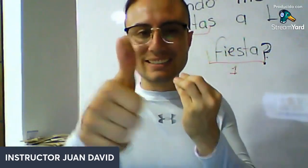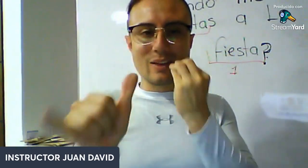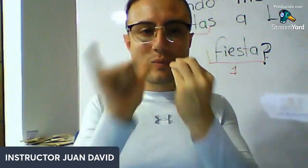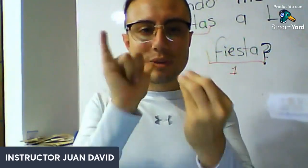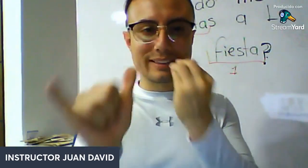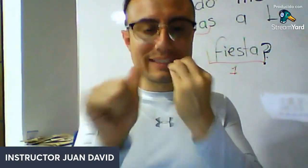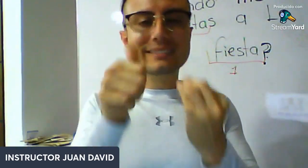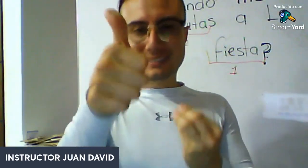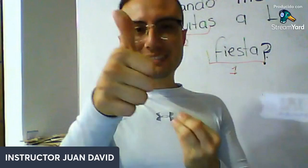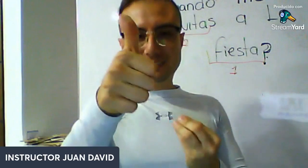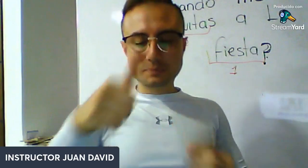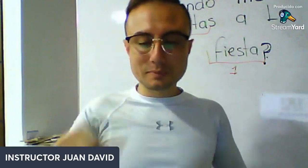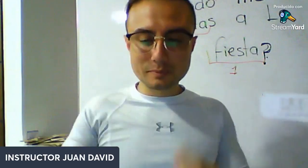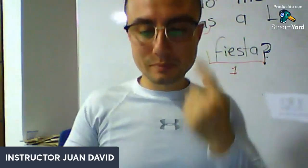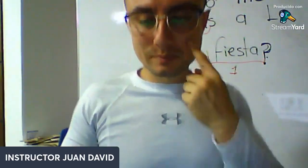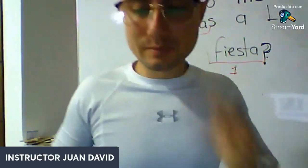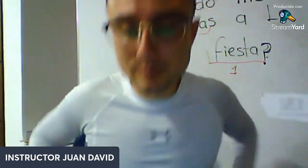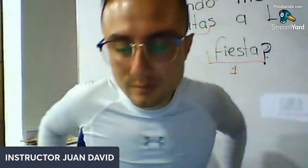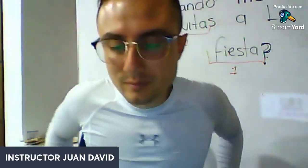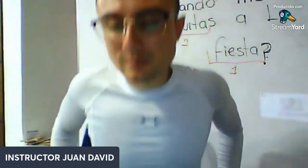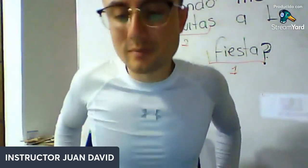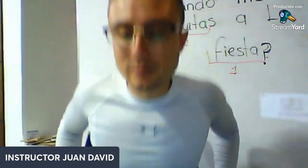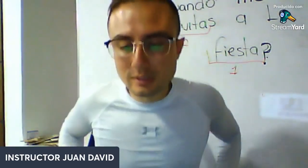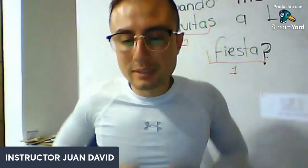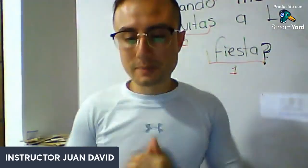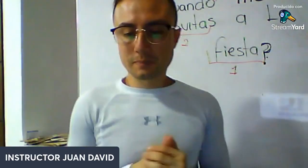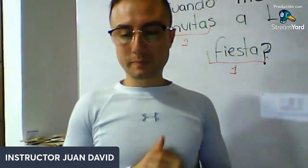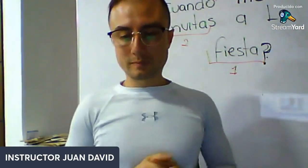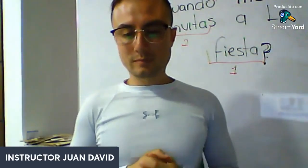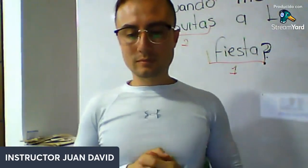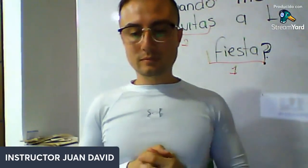exacto refrigerio muy bien mira aquí